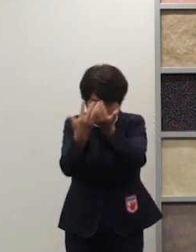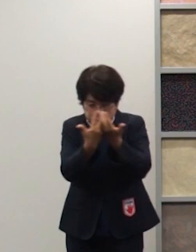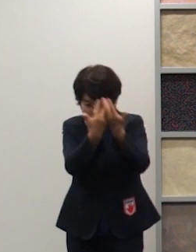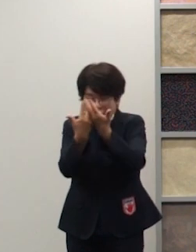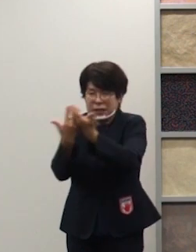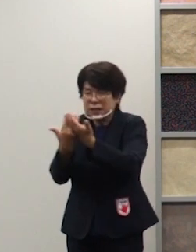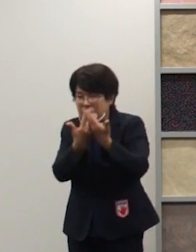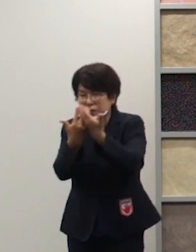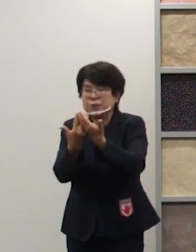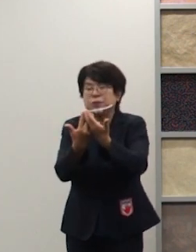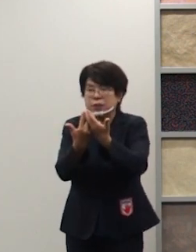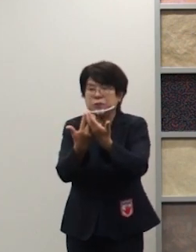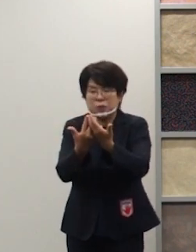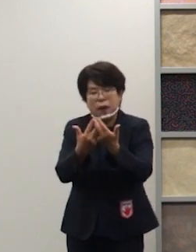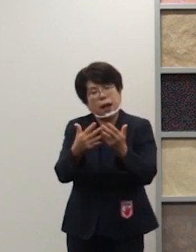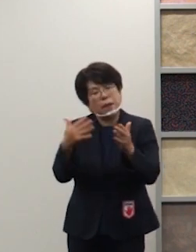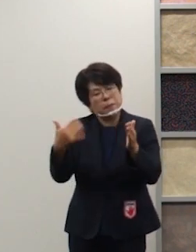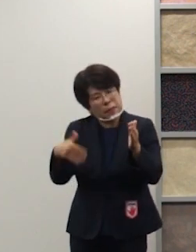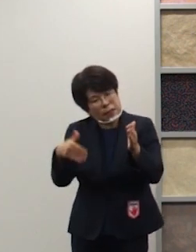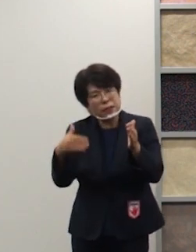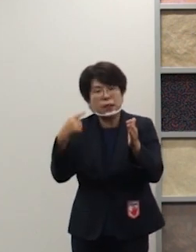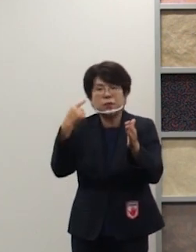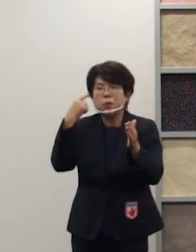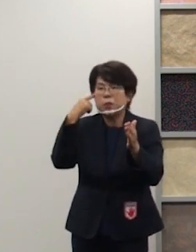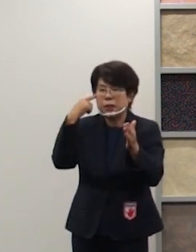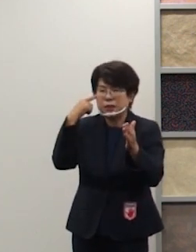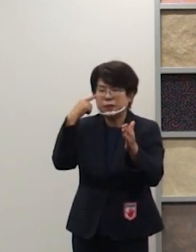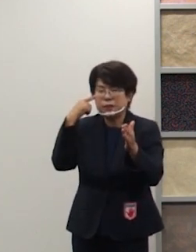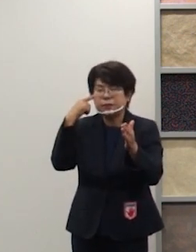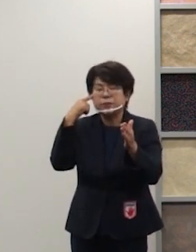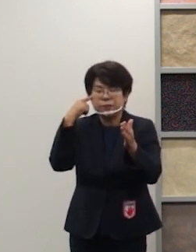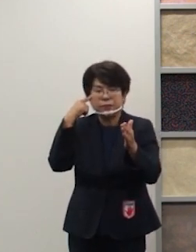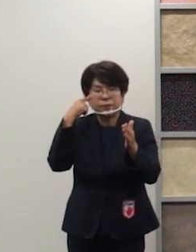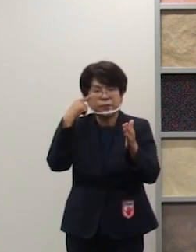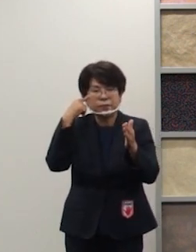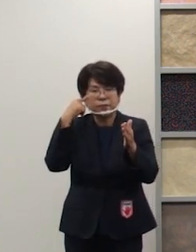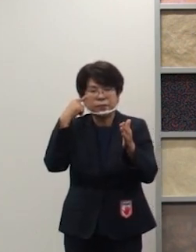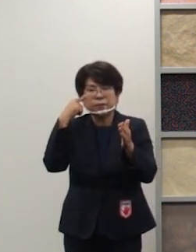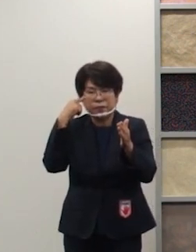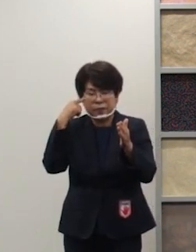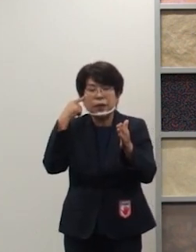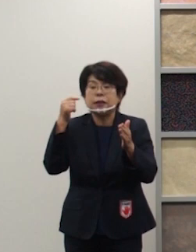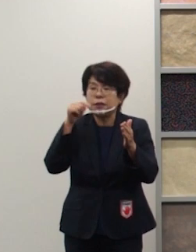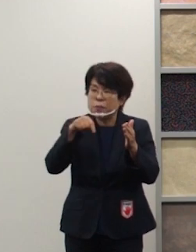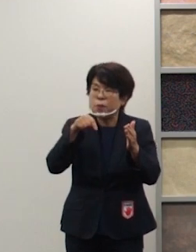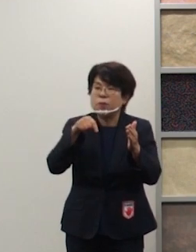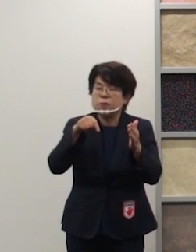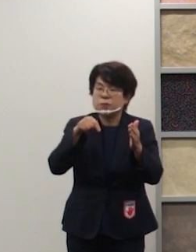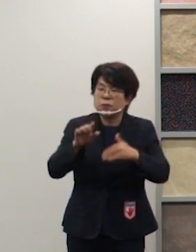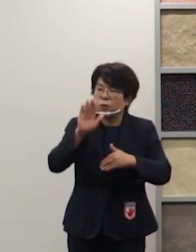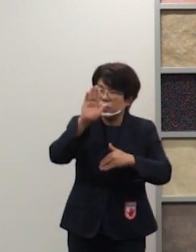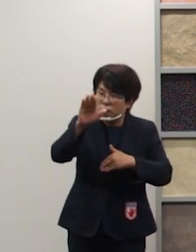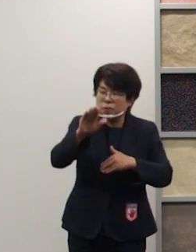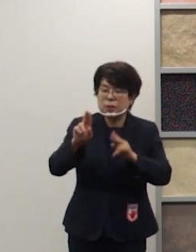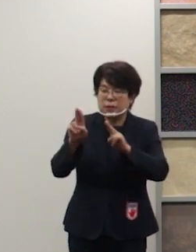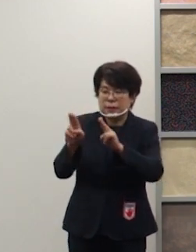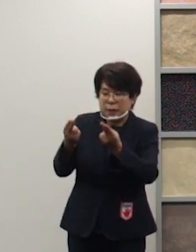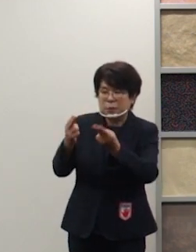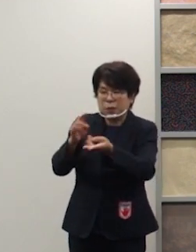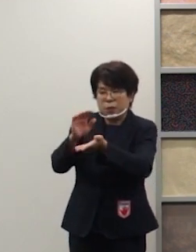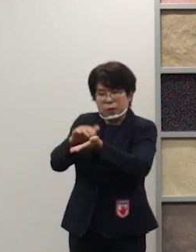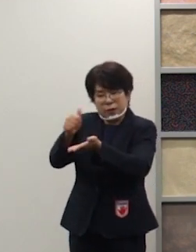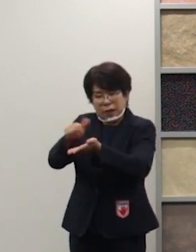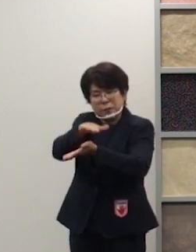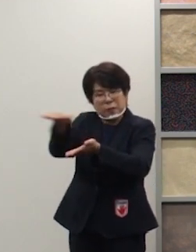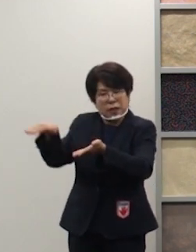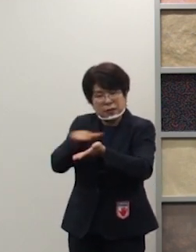だろうと、私はもう考えています、そこはでもいずれにしてもその専門家 の先生方と、しっかりその状況認識